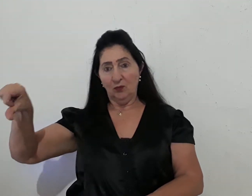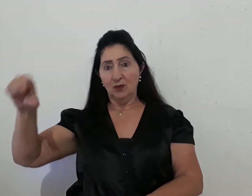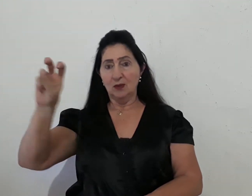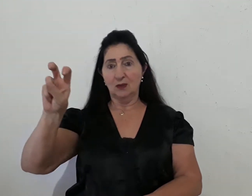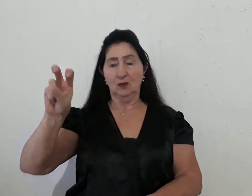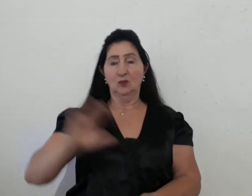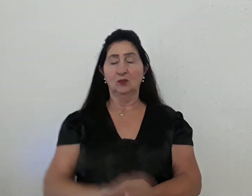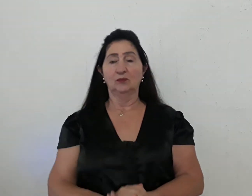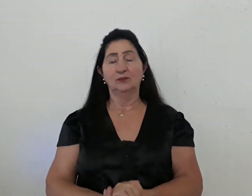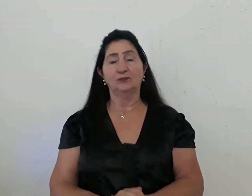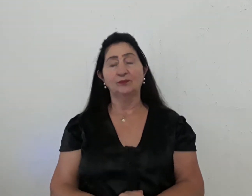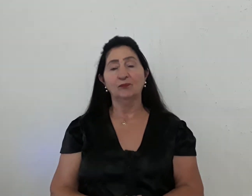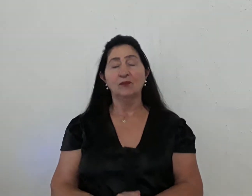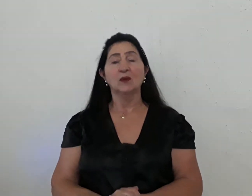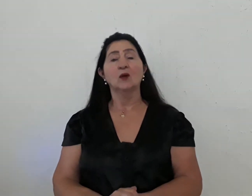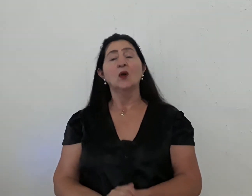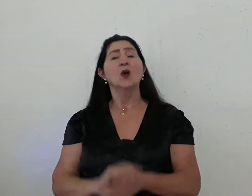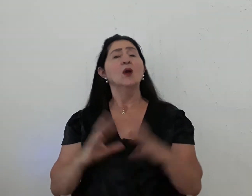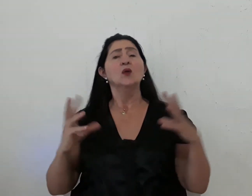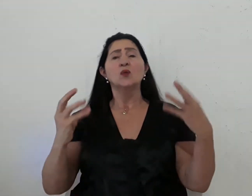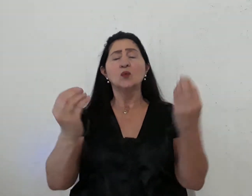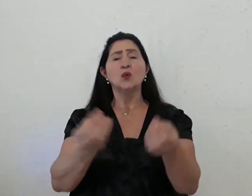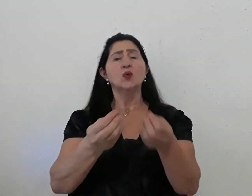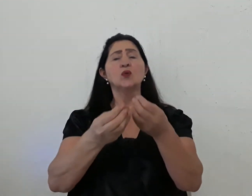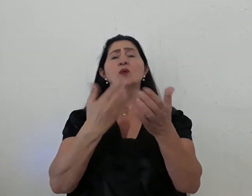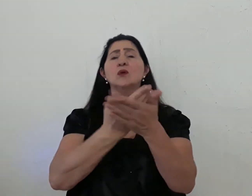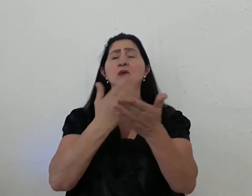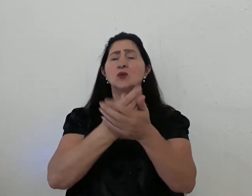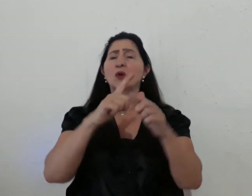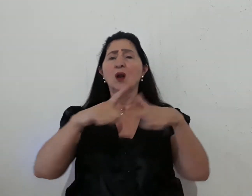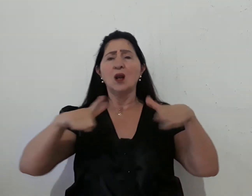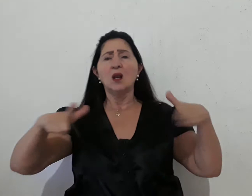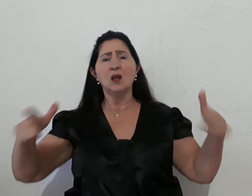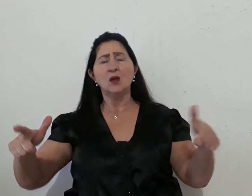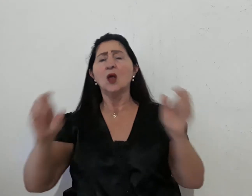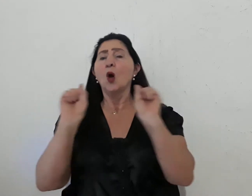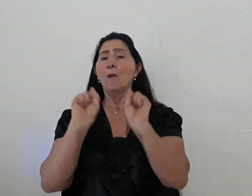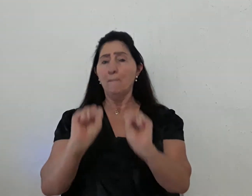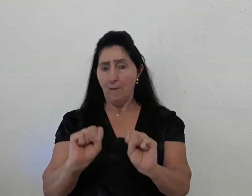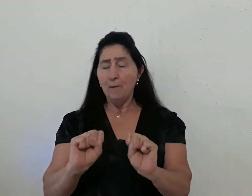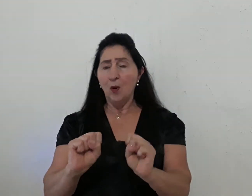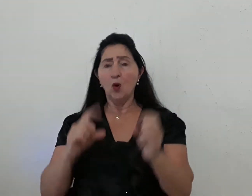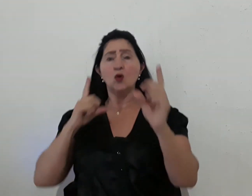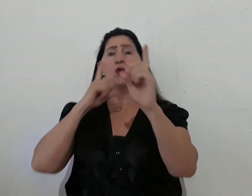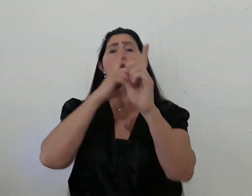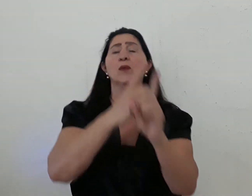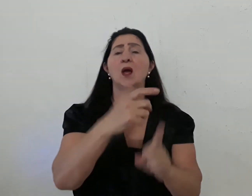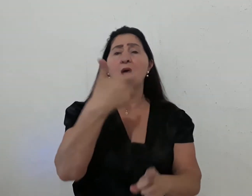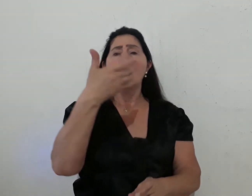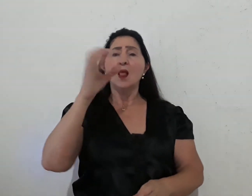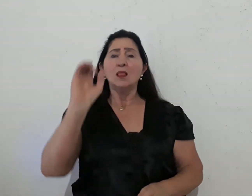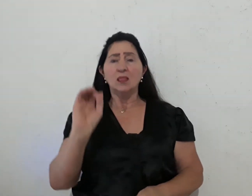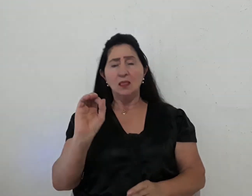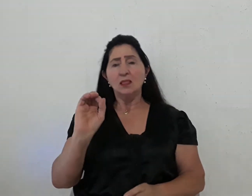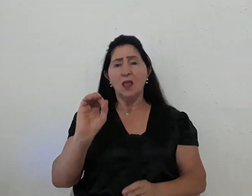De acordo com os estudos linguísticos, na Libras podemos encontrar 10 tipos de classificadores.